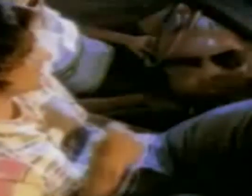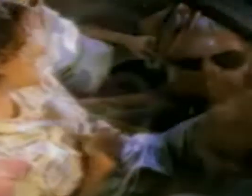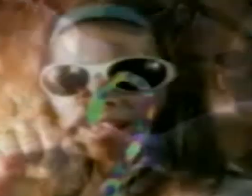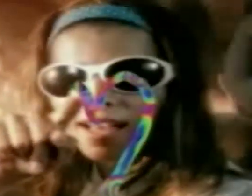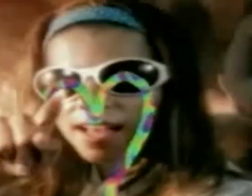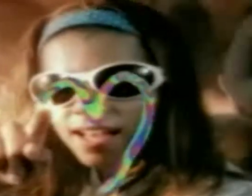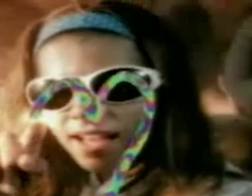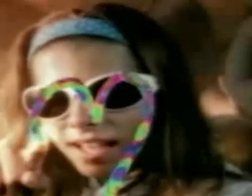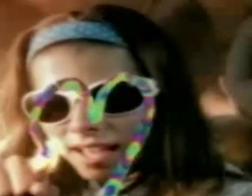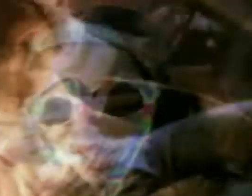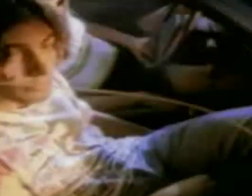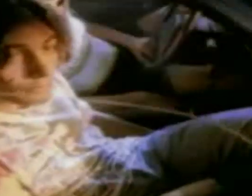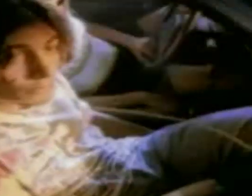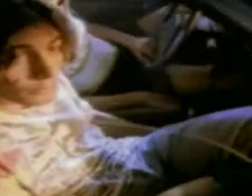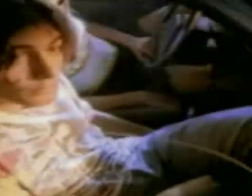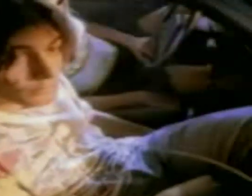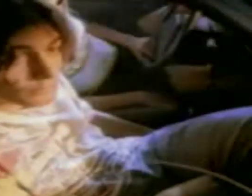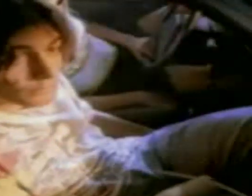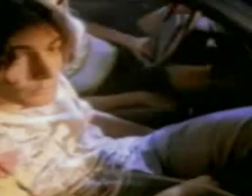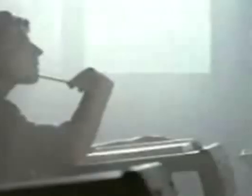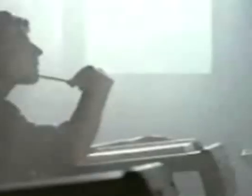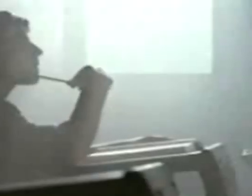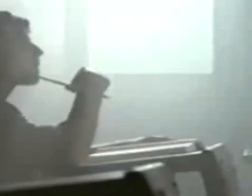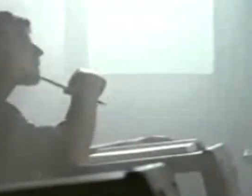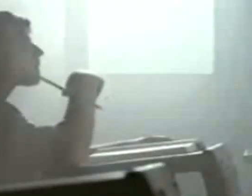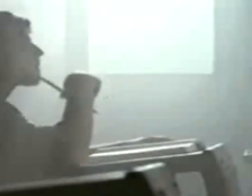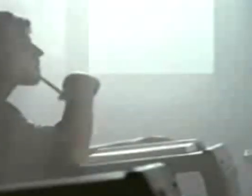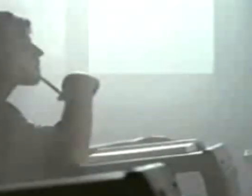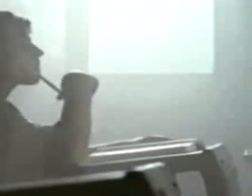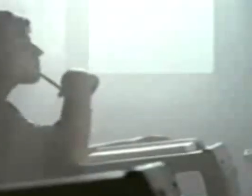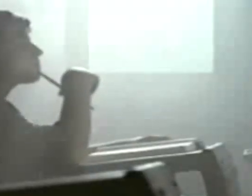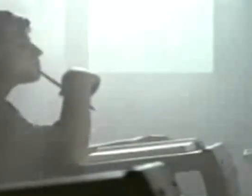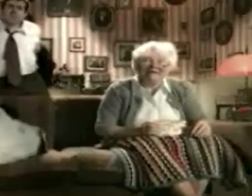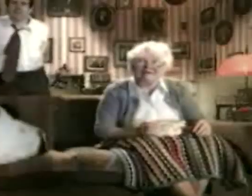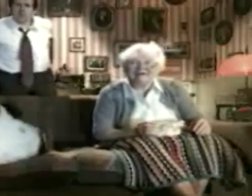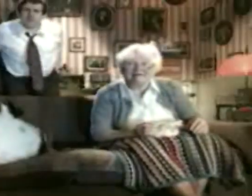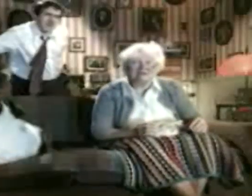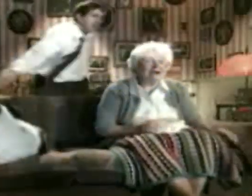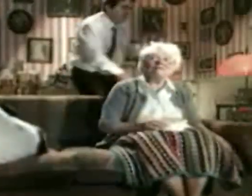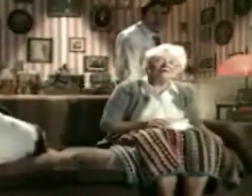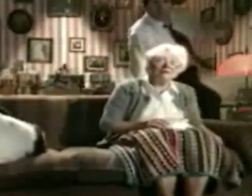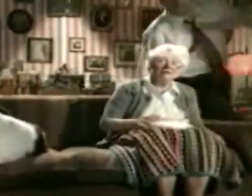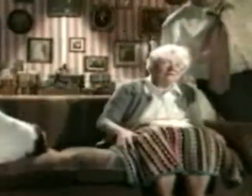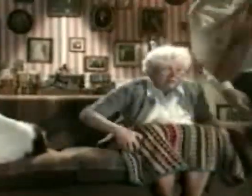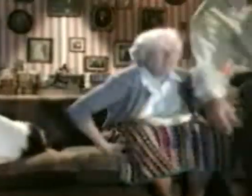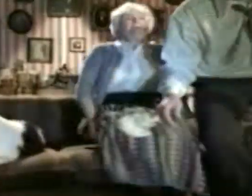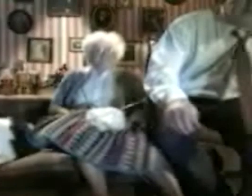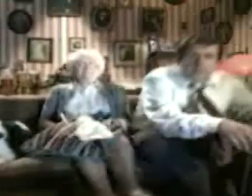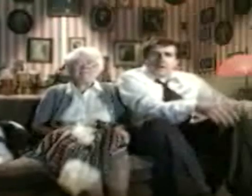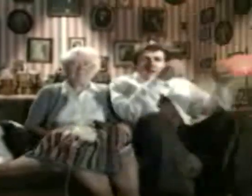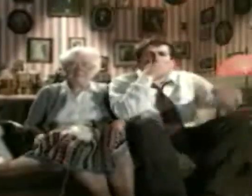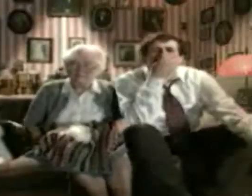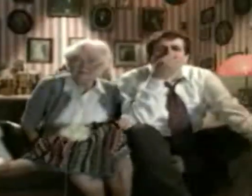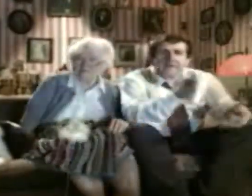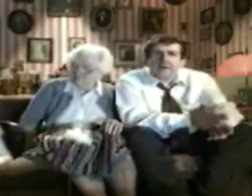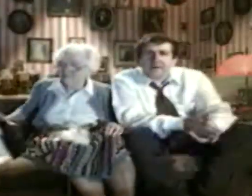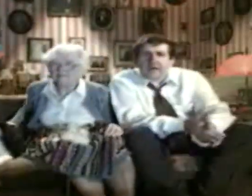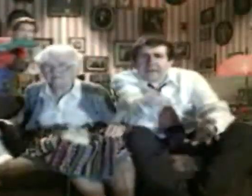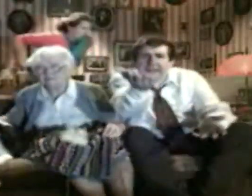para passar logo essa fase. No dia do vestibular, uma grande torcida se